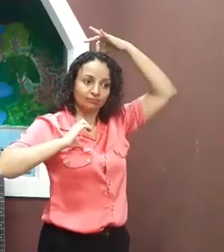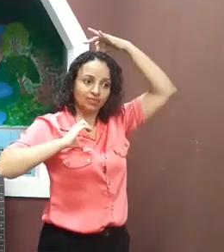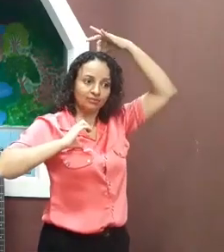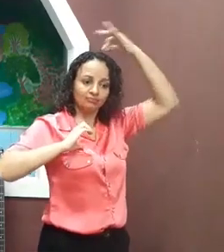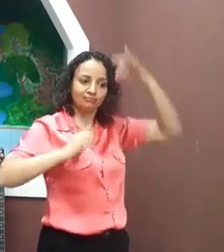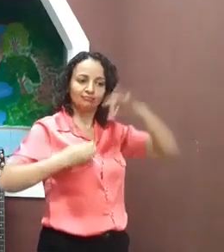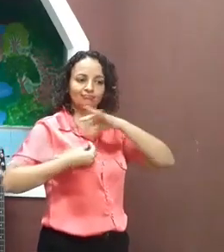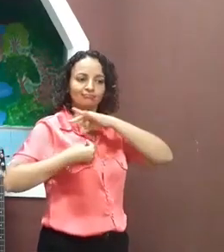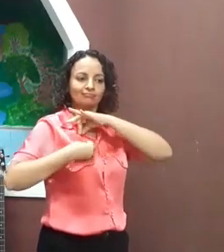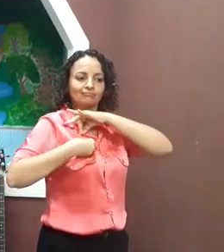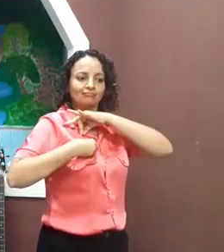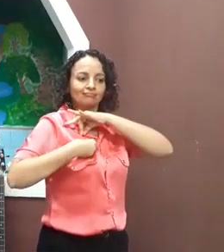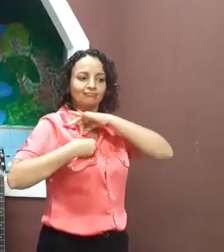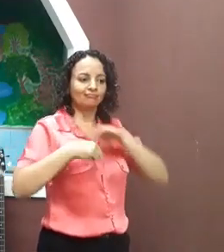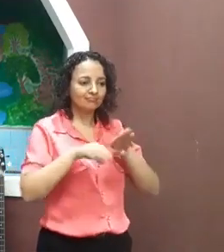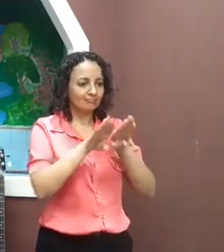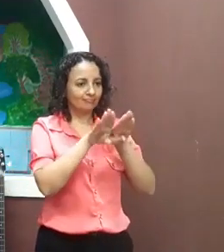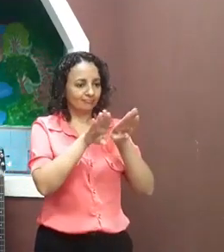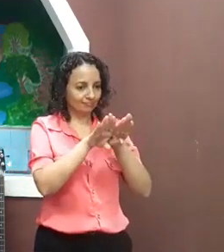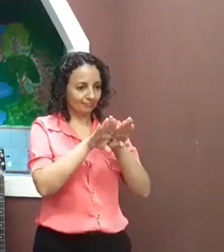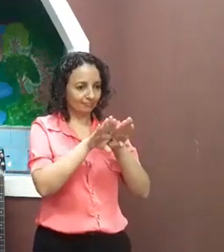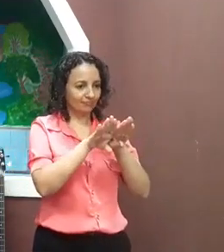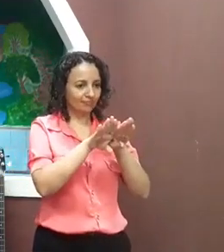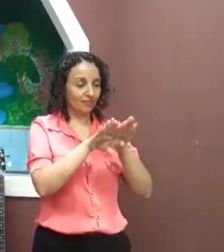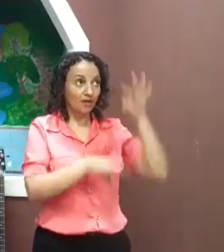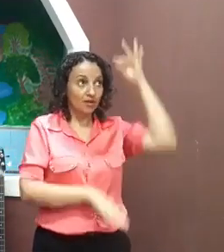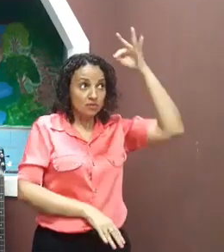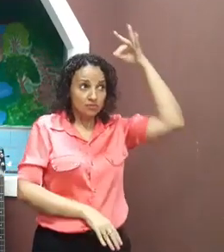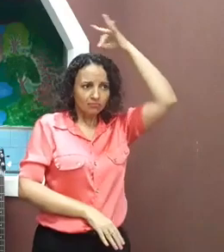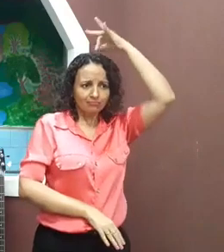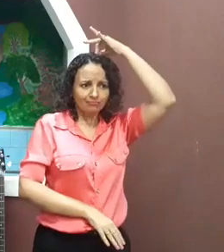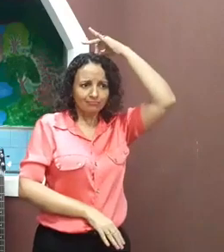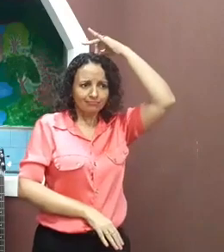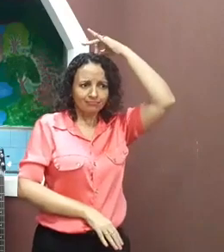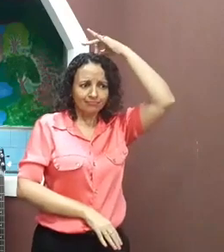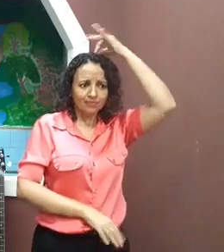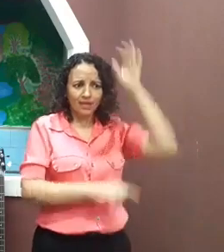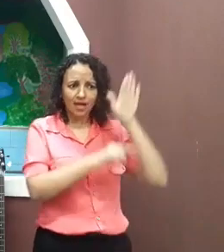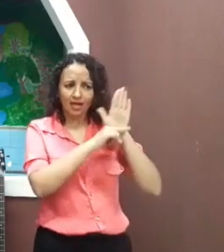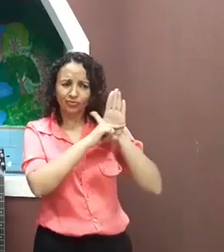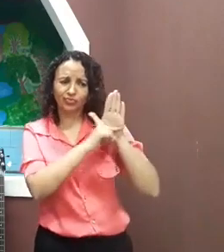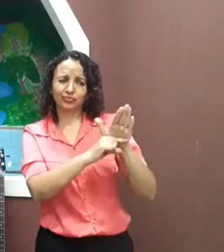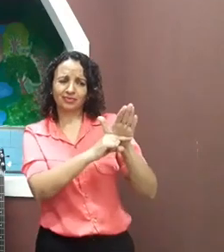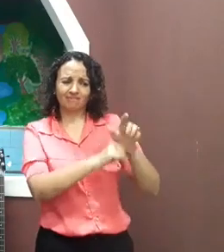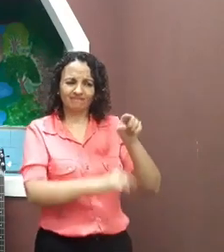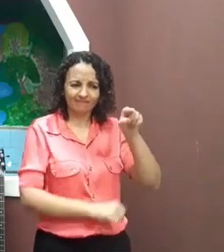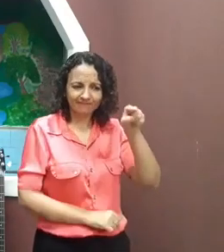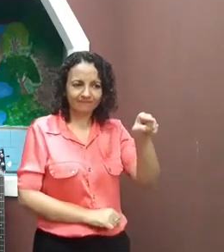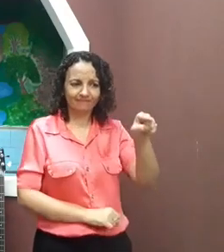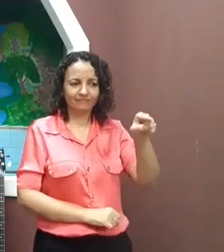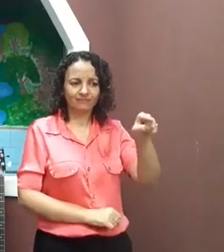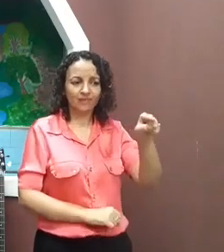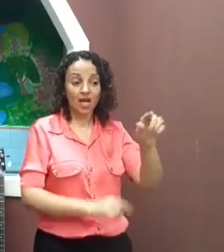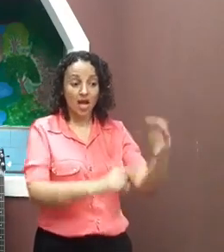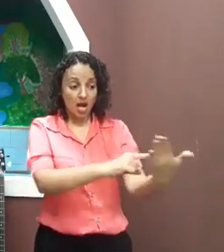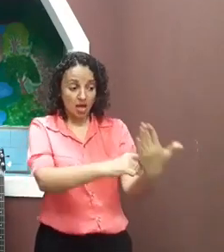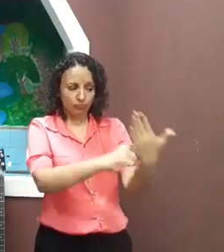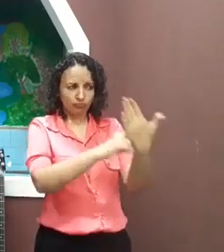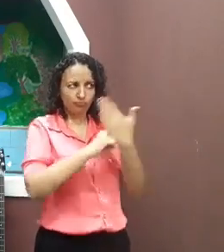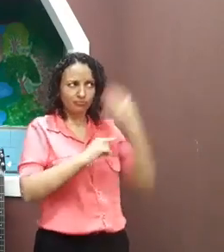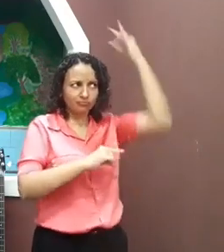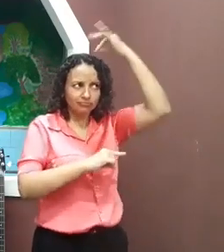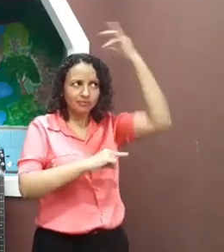cujo Espírito Santo, ele dá ferramentas a essa vida para ajudar a si próprio, a pessoa